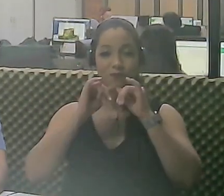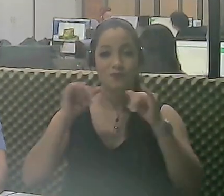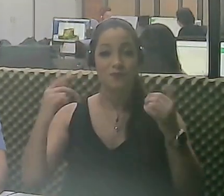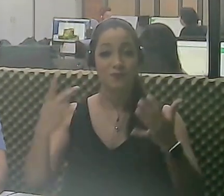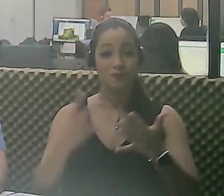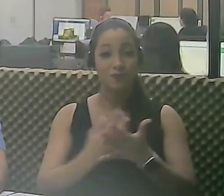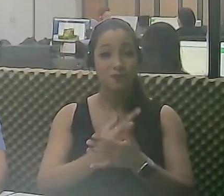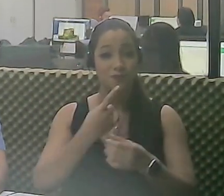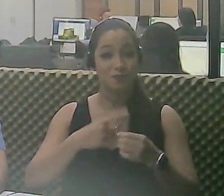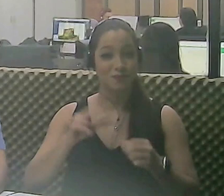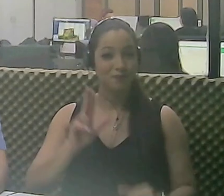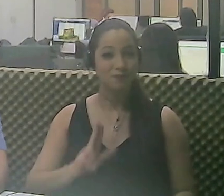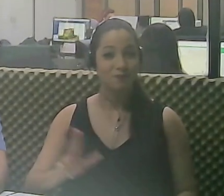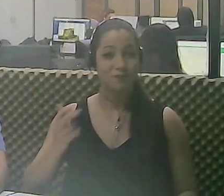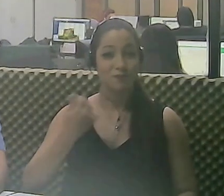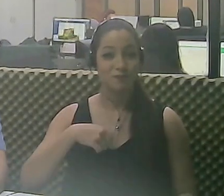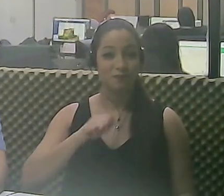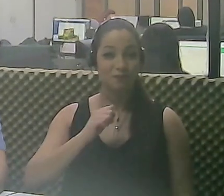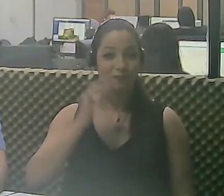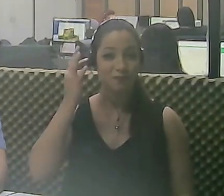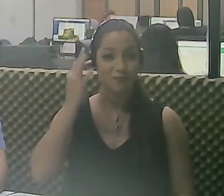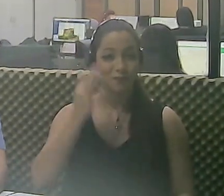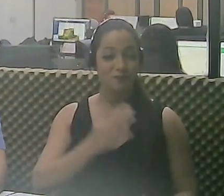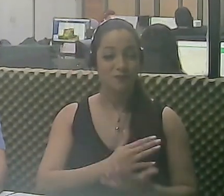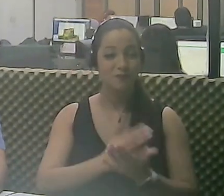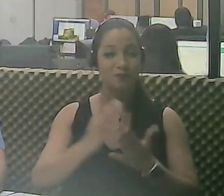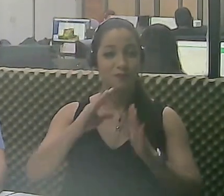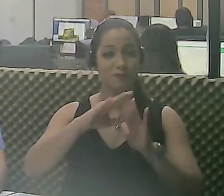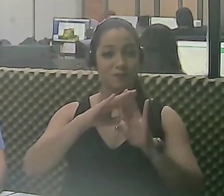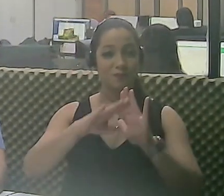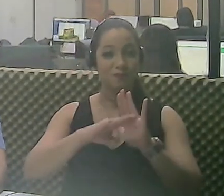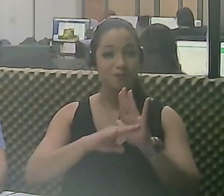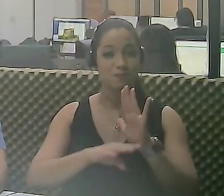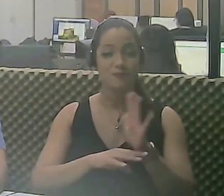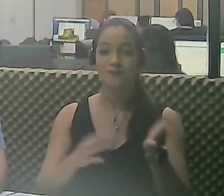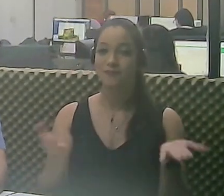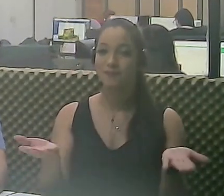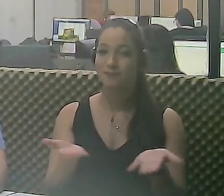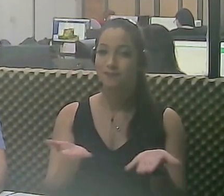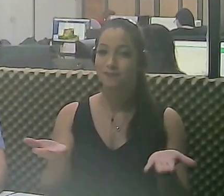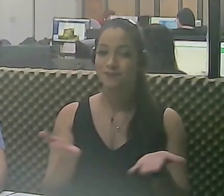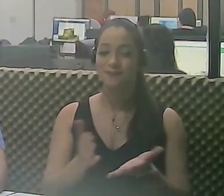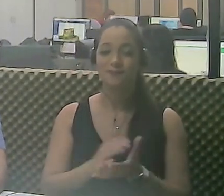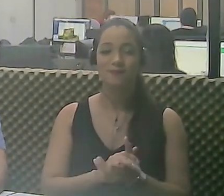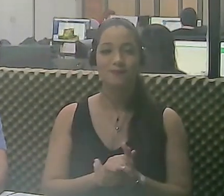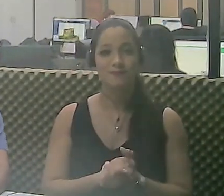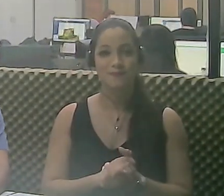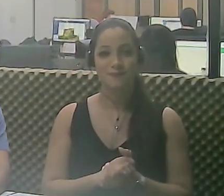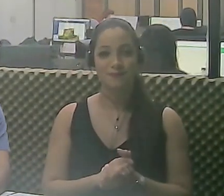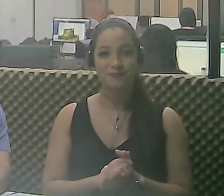fato acontece em Uberlândia. Eu sou o Fernando Cássio e começamos com os destaques da edição de hoje.